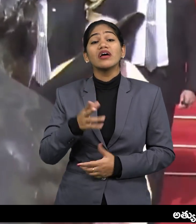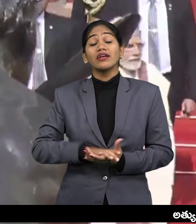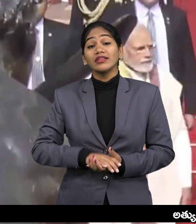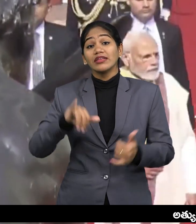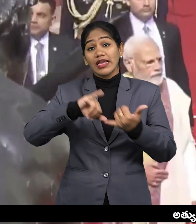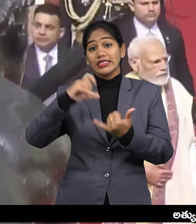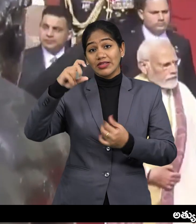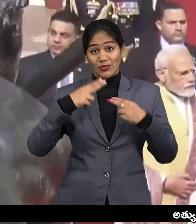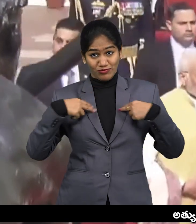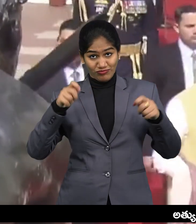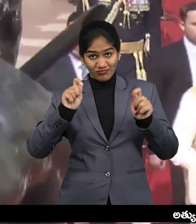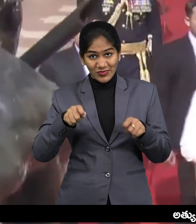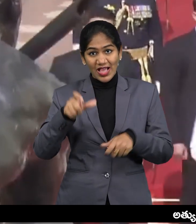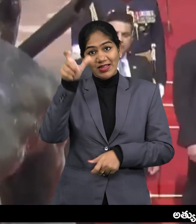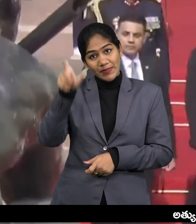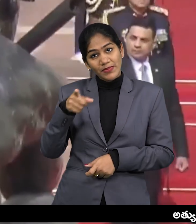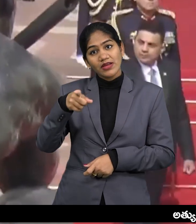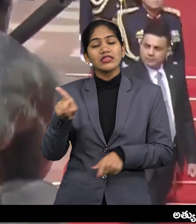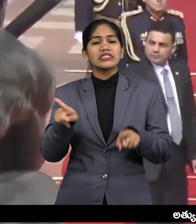అత్యున్నత న్యాయ అధికారి అయిన